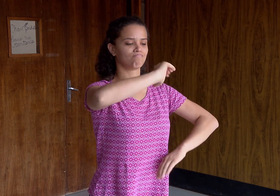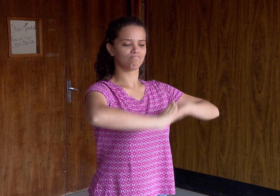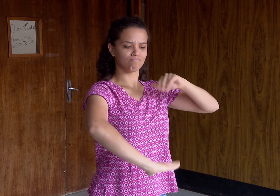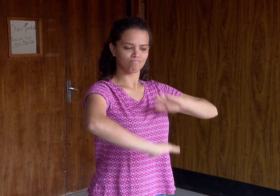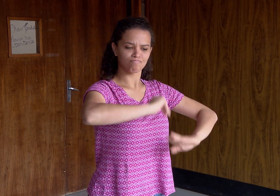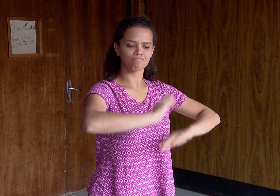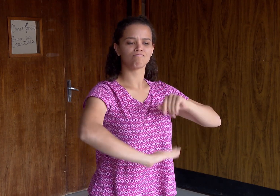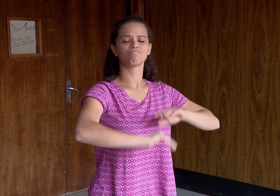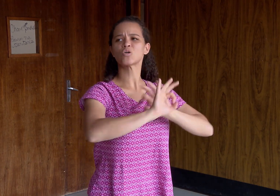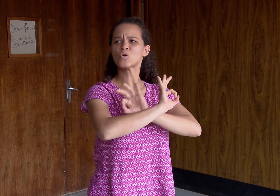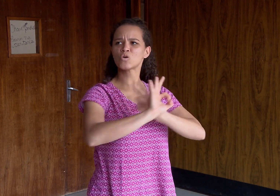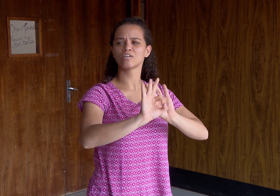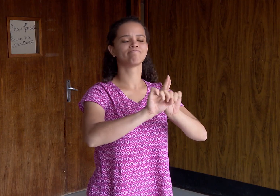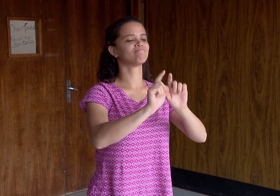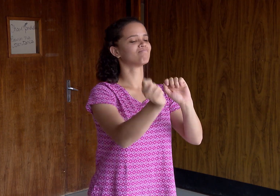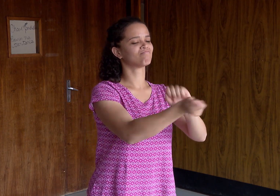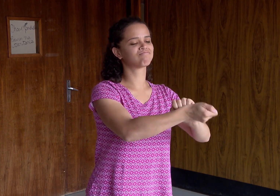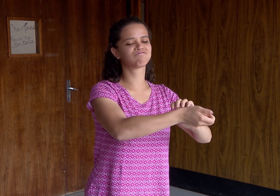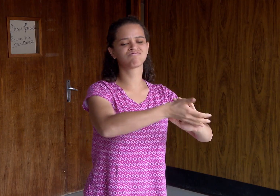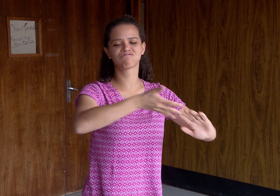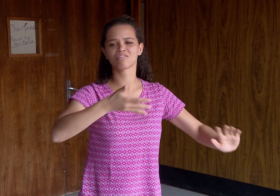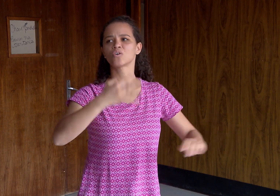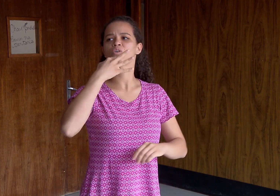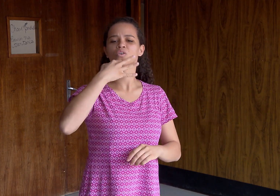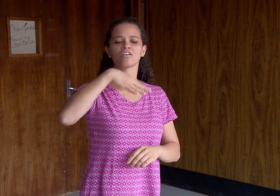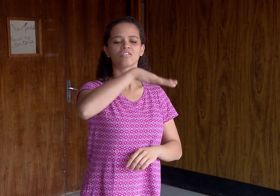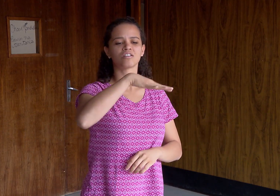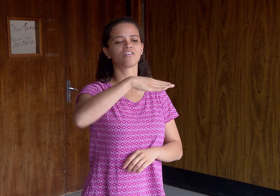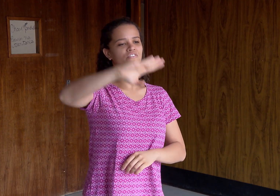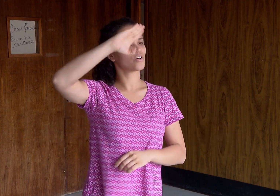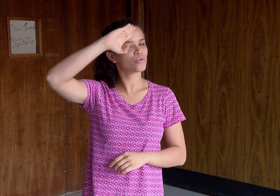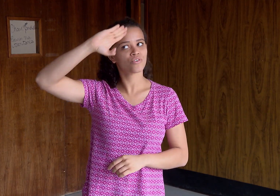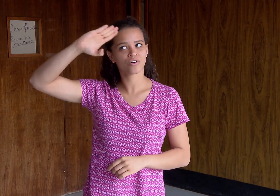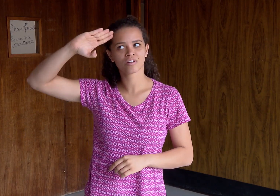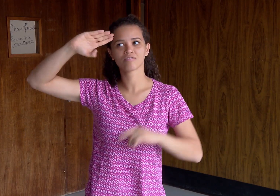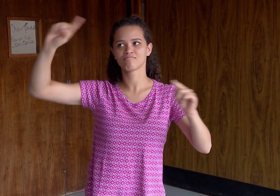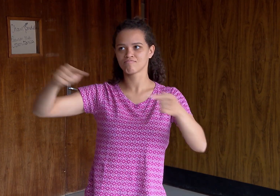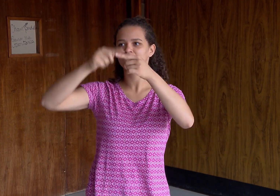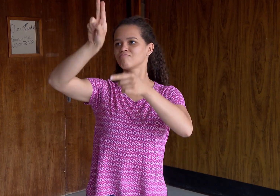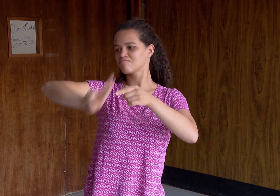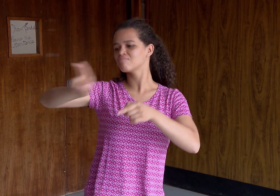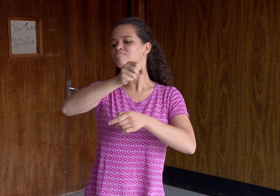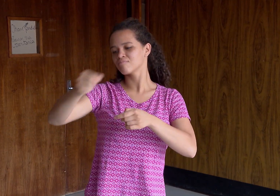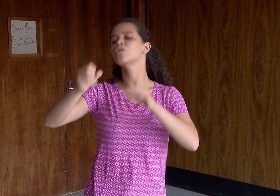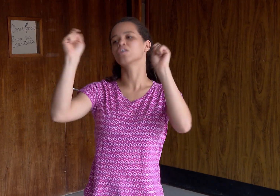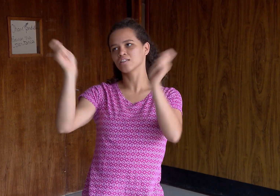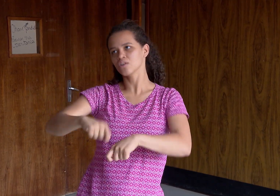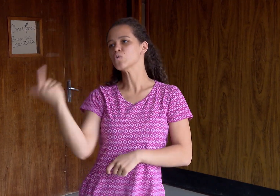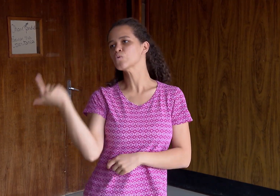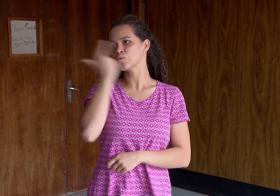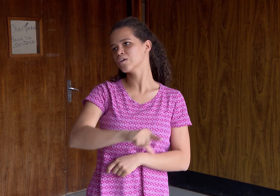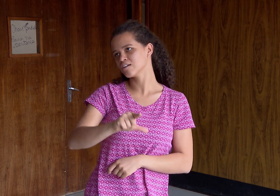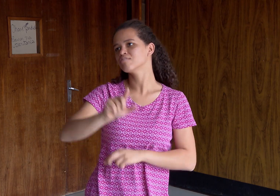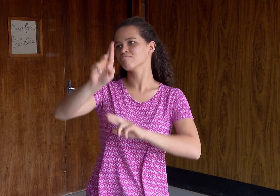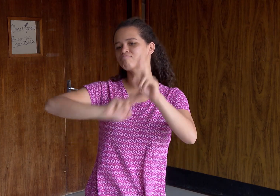intérprete tenha uma certa formação, que ele tenha uma proficiência dentro do campo acadêmico, que combine de acordo